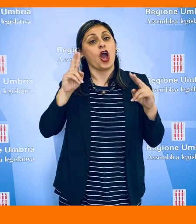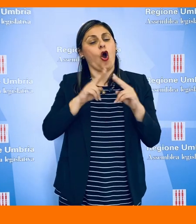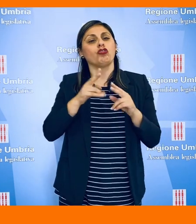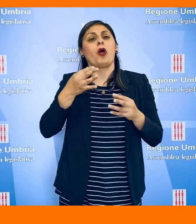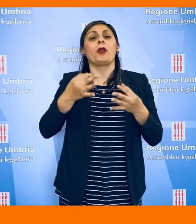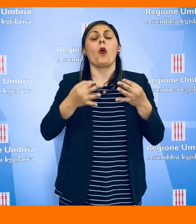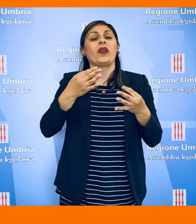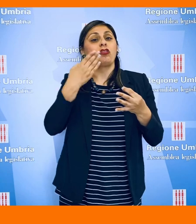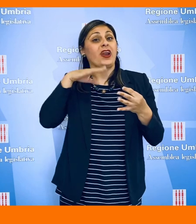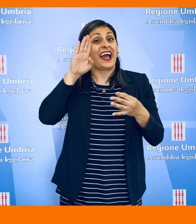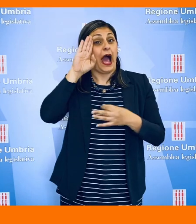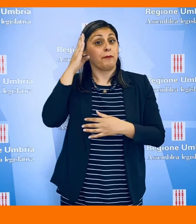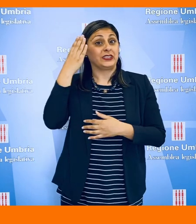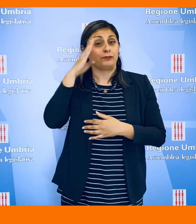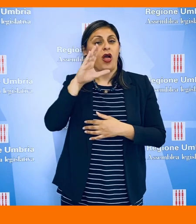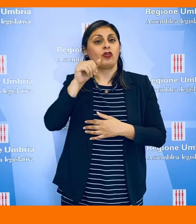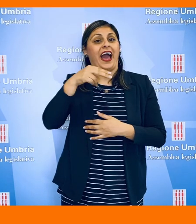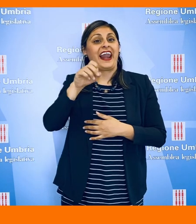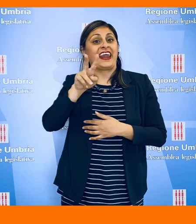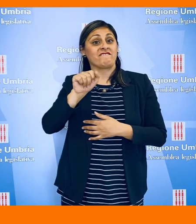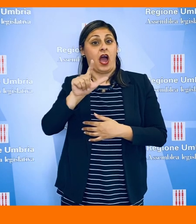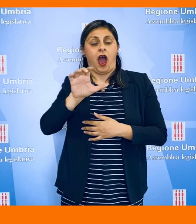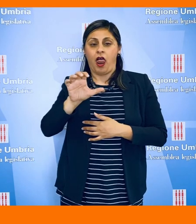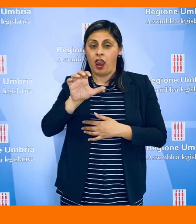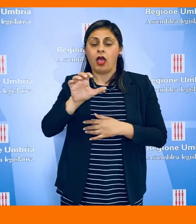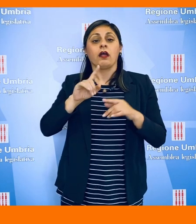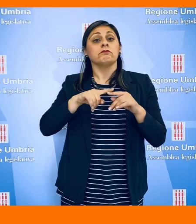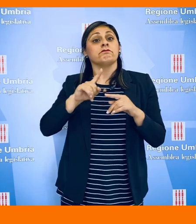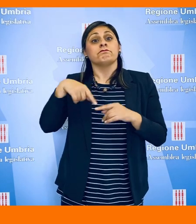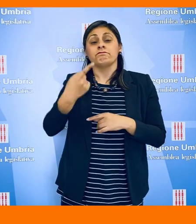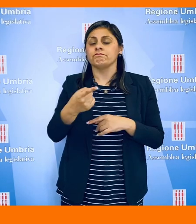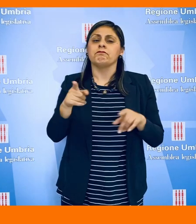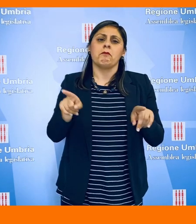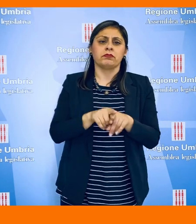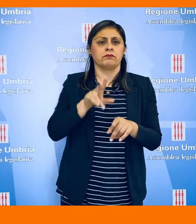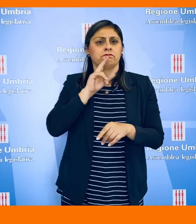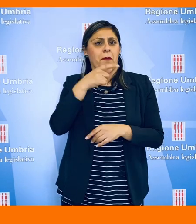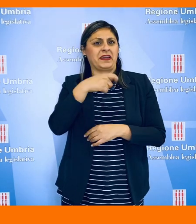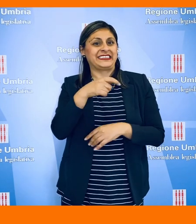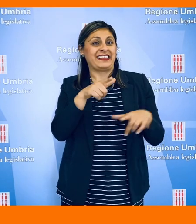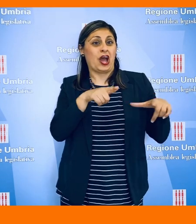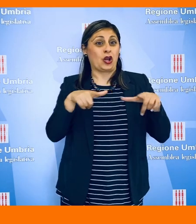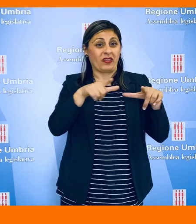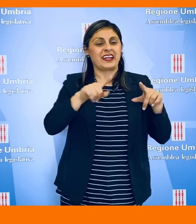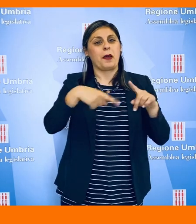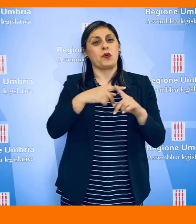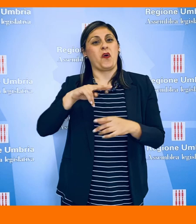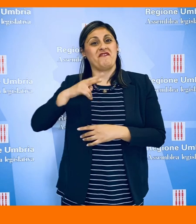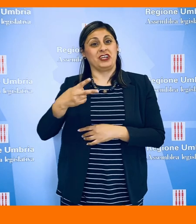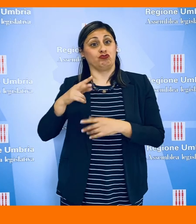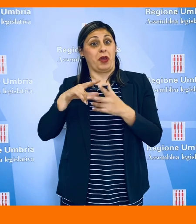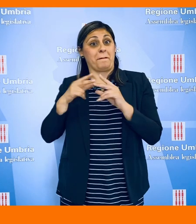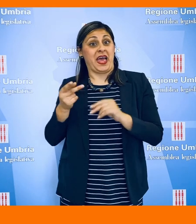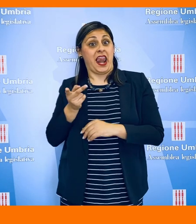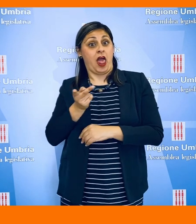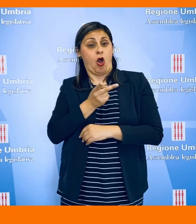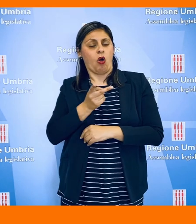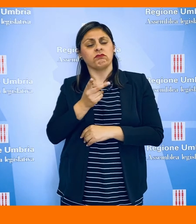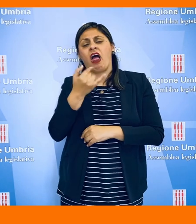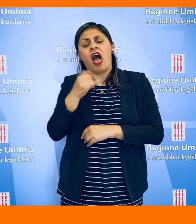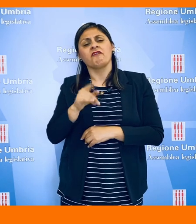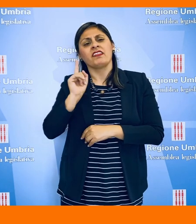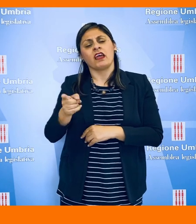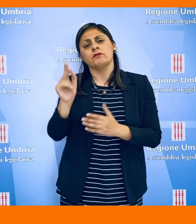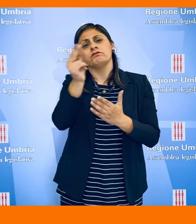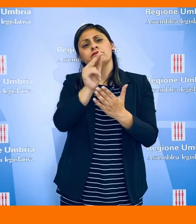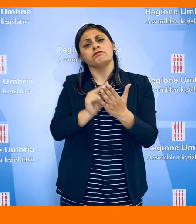Spoleto, Alessandro Cannevale. A seguire, come è stato sottolineato sia dal presidente Rondini che dalla vice, Simona Meloni, verrà redatto un documento